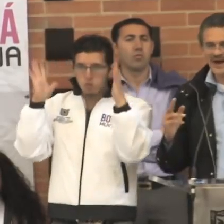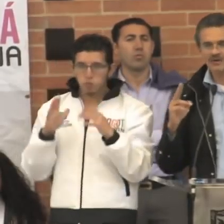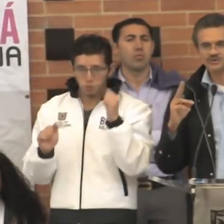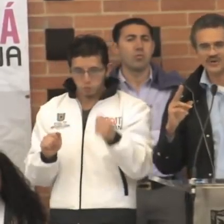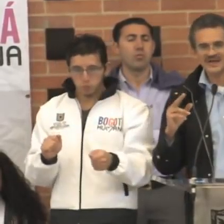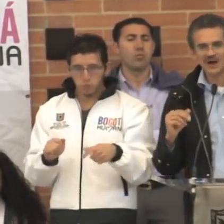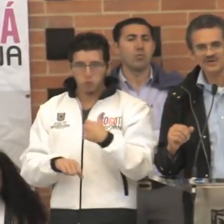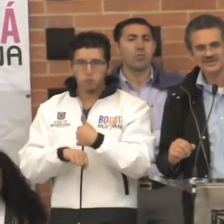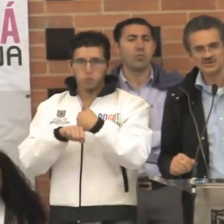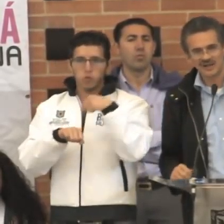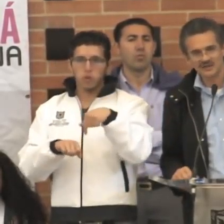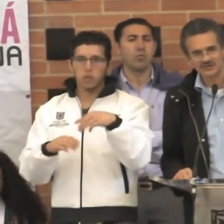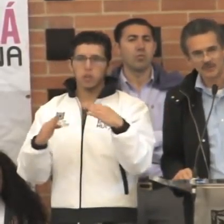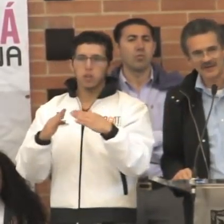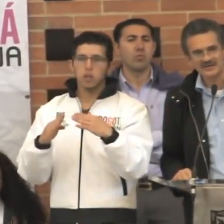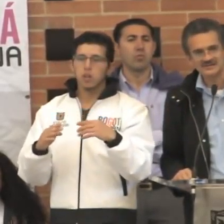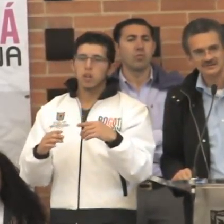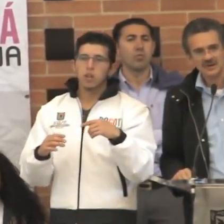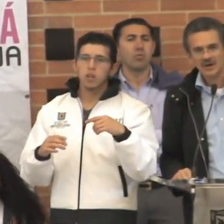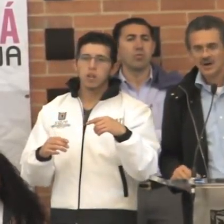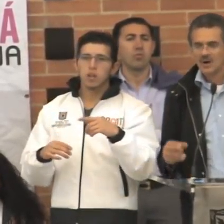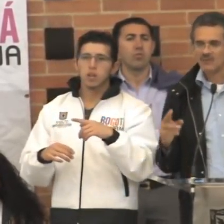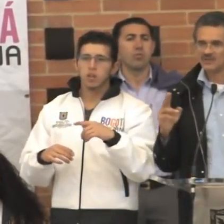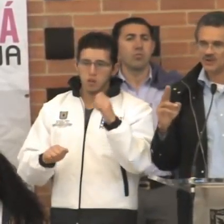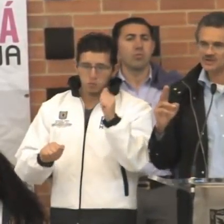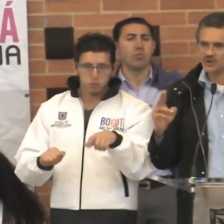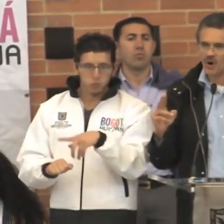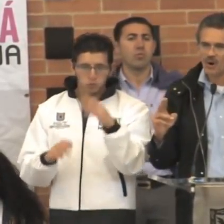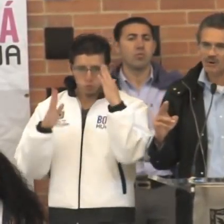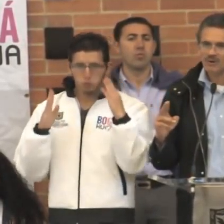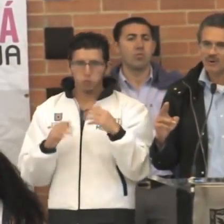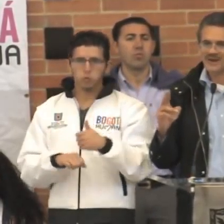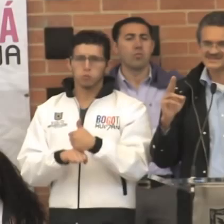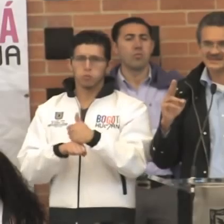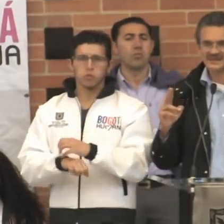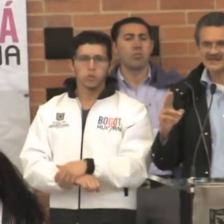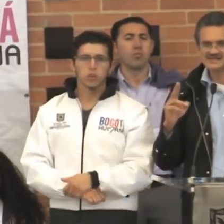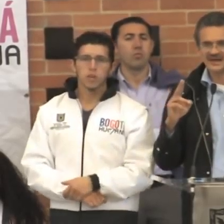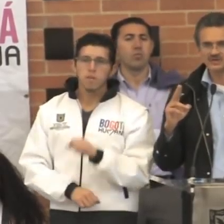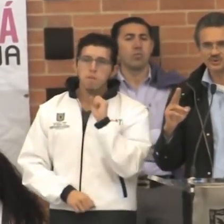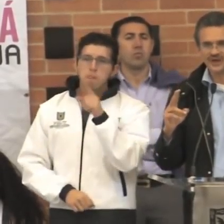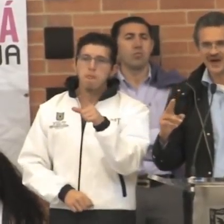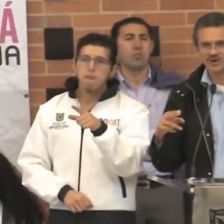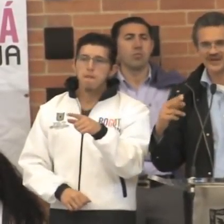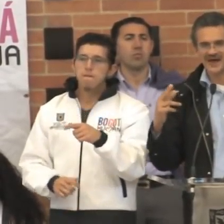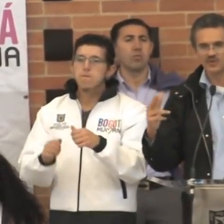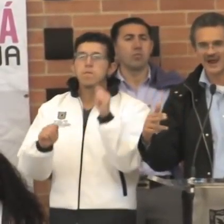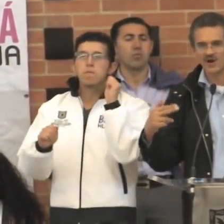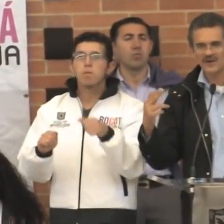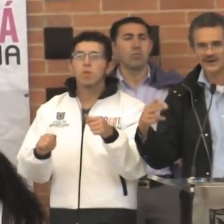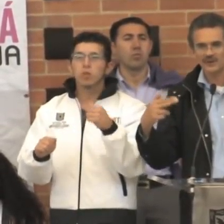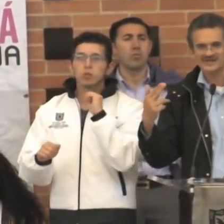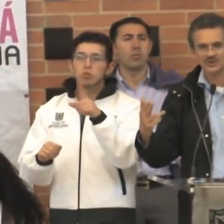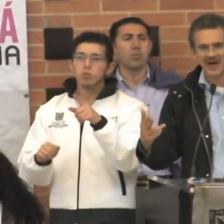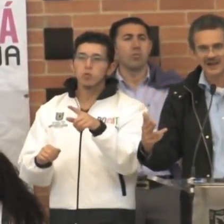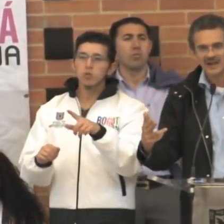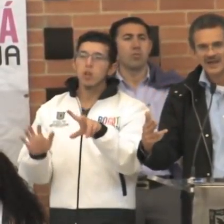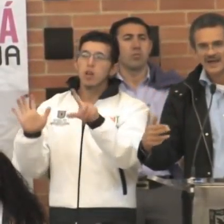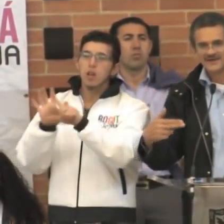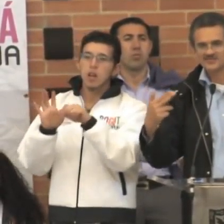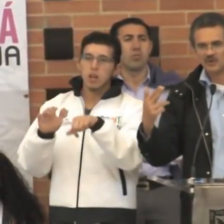la mayor autoridad jurisdiccional de nuestro país, cuando dictó una sentencia de tutela ordenándole al gobierno